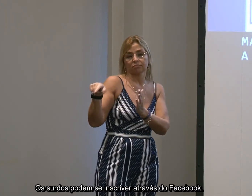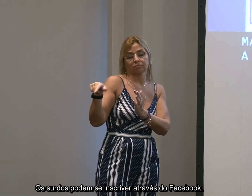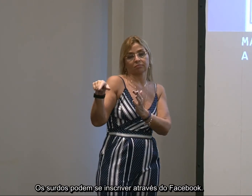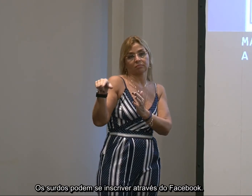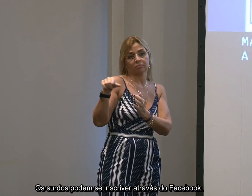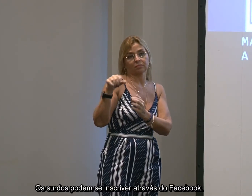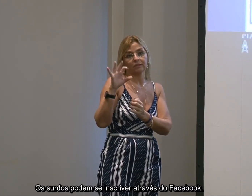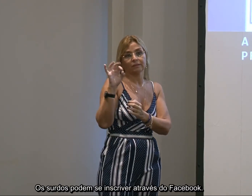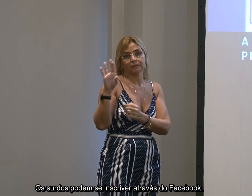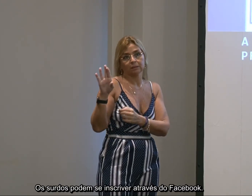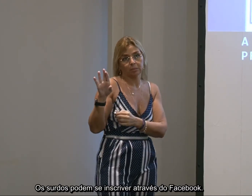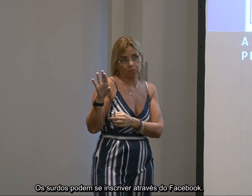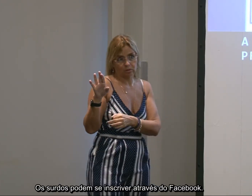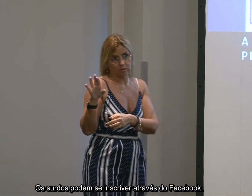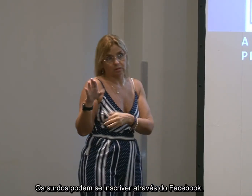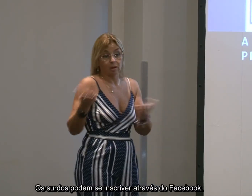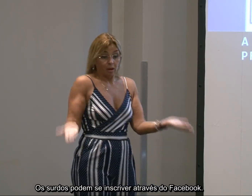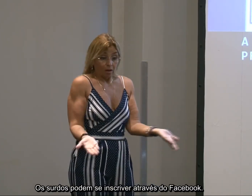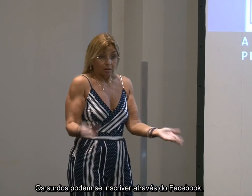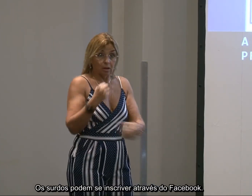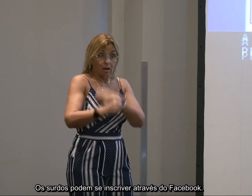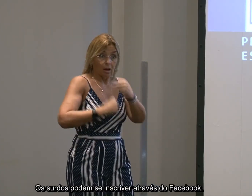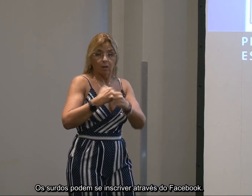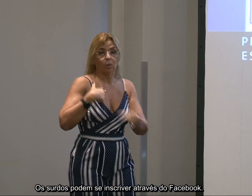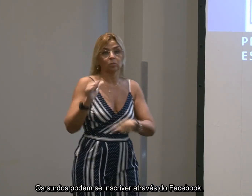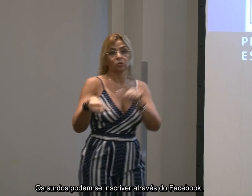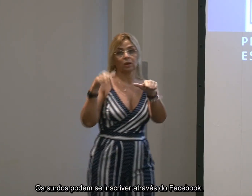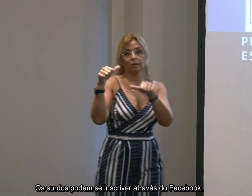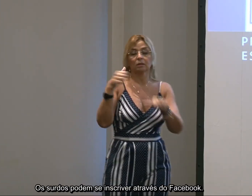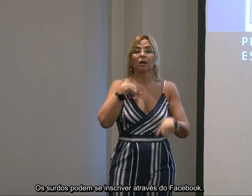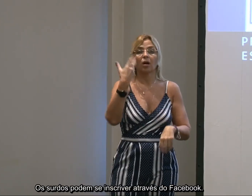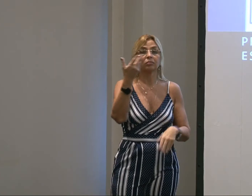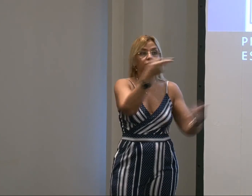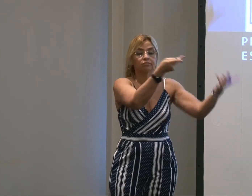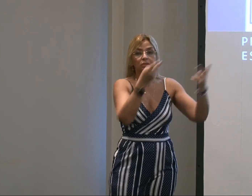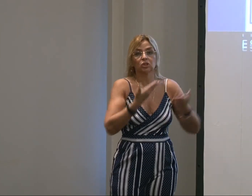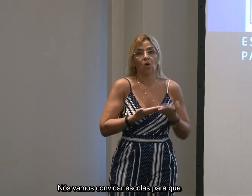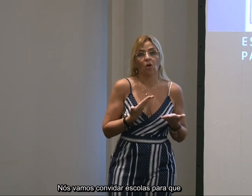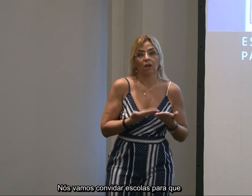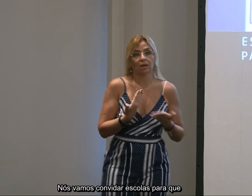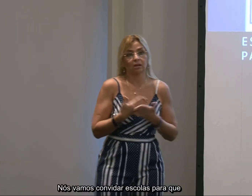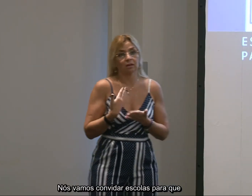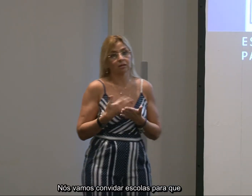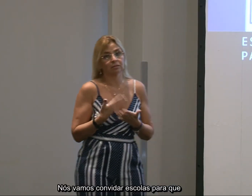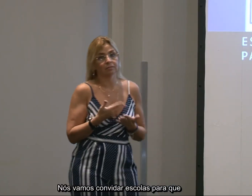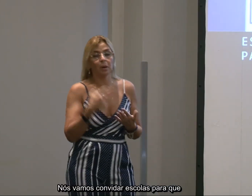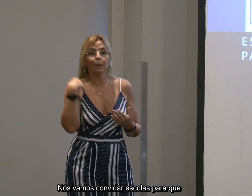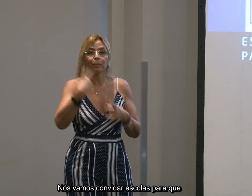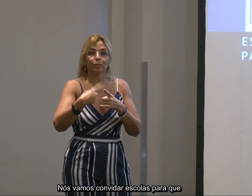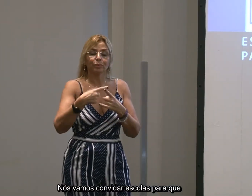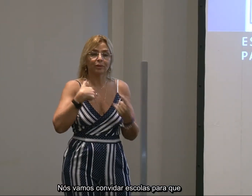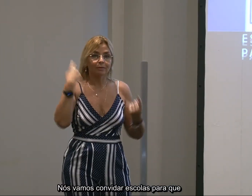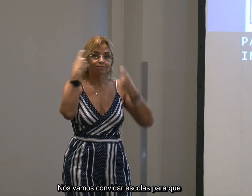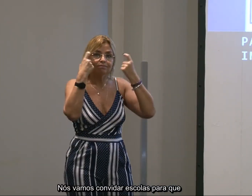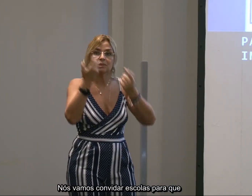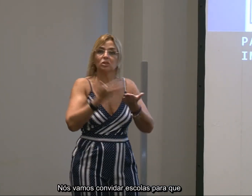Os surdos podem se inscrever, eles se inscrevem pelo Facebook. A gente vai convidar escolas para